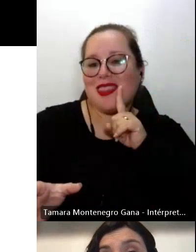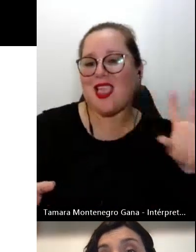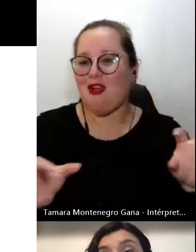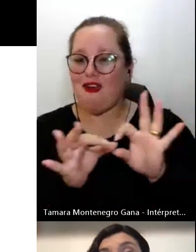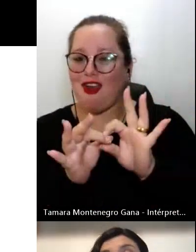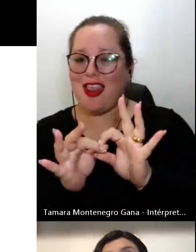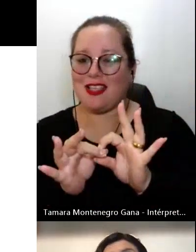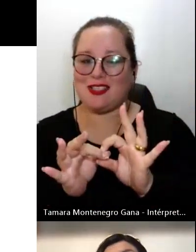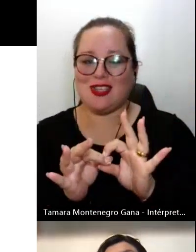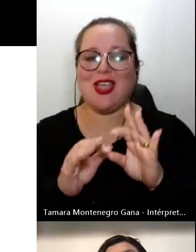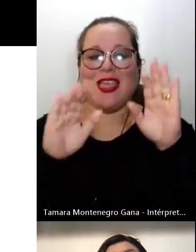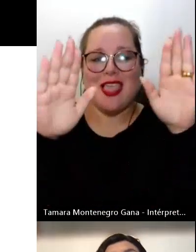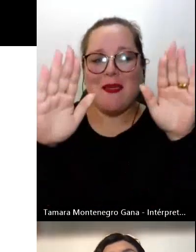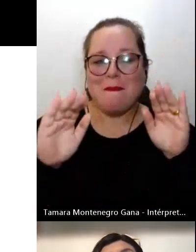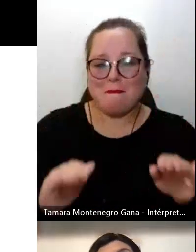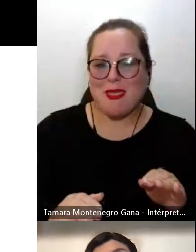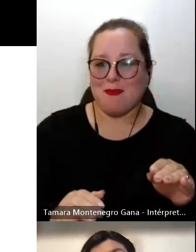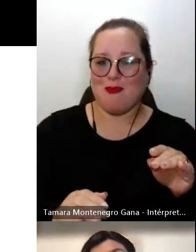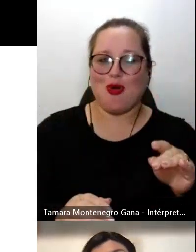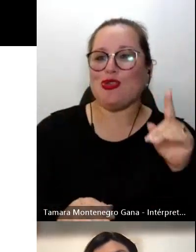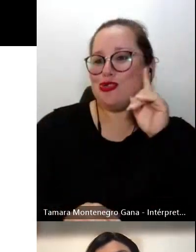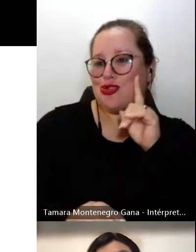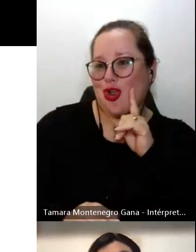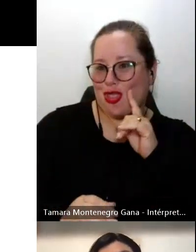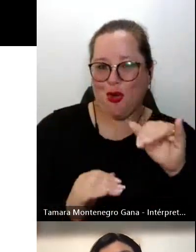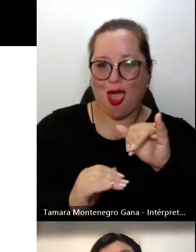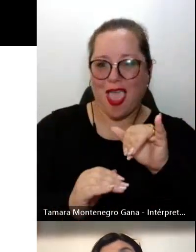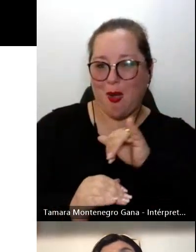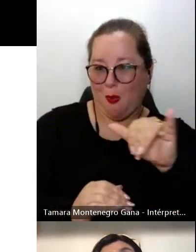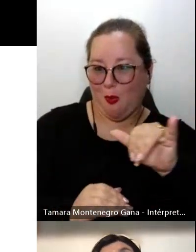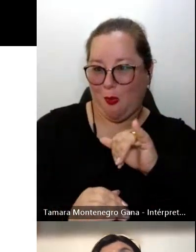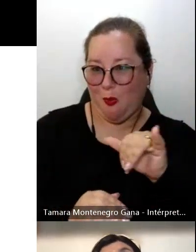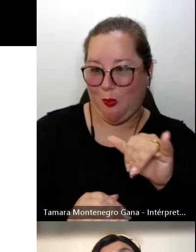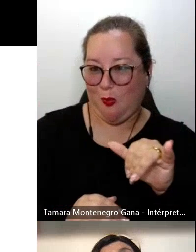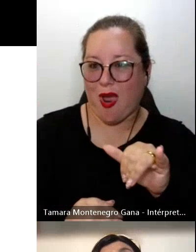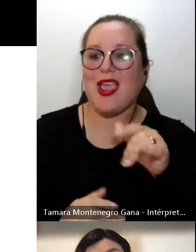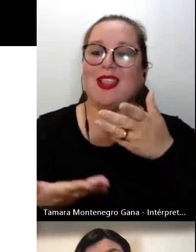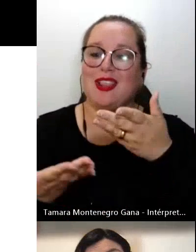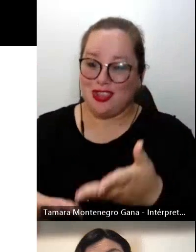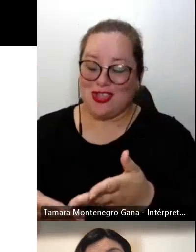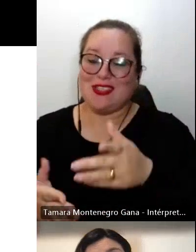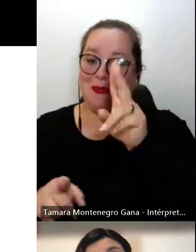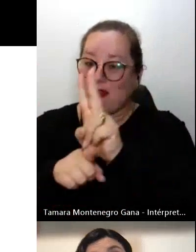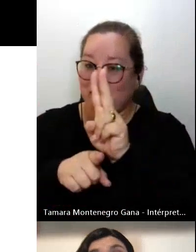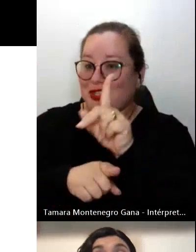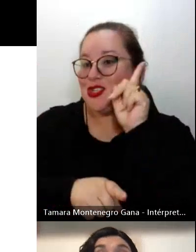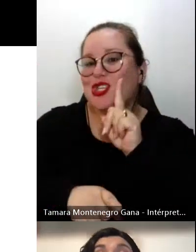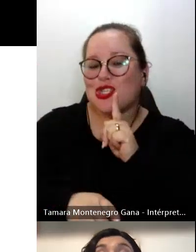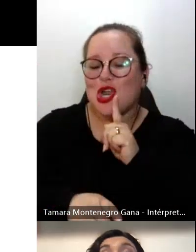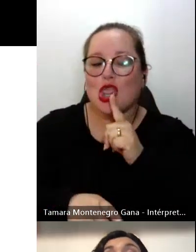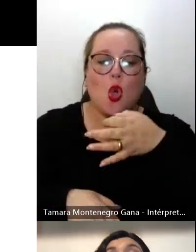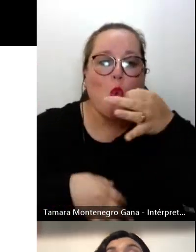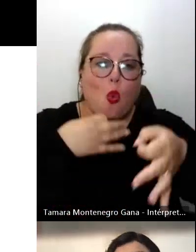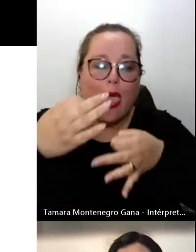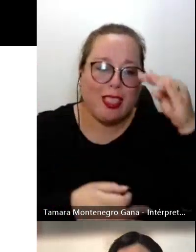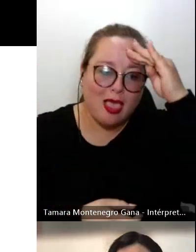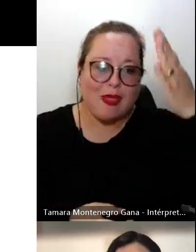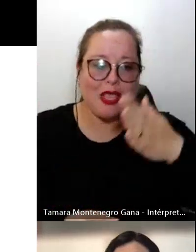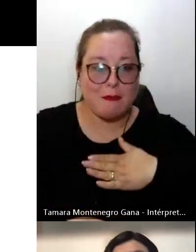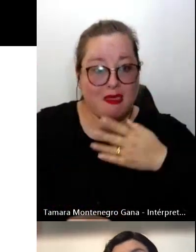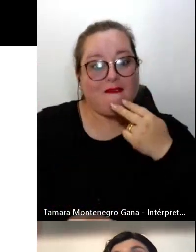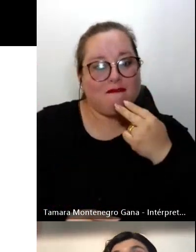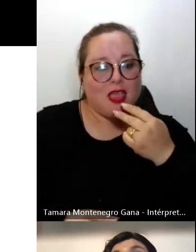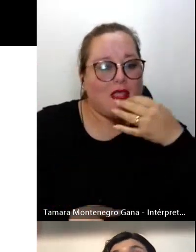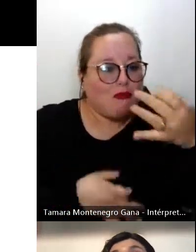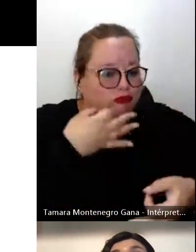Deaf Same, naturalmente que los educadores sordos le transmitan sus experiencias de vida para que ellos aprendan